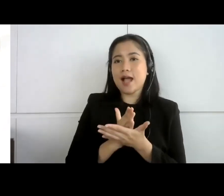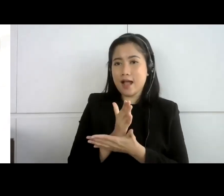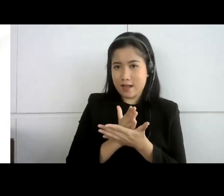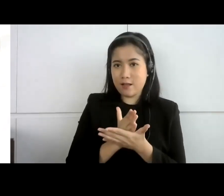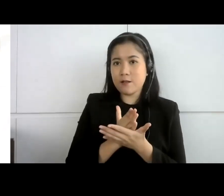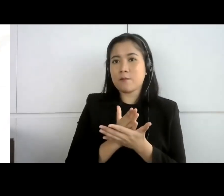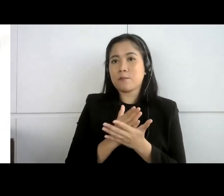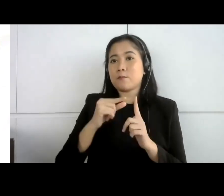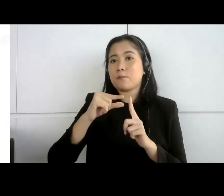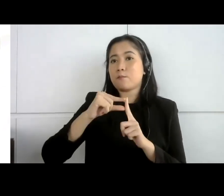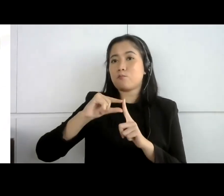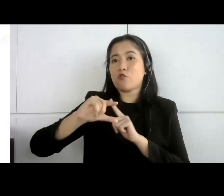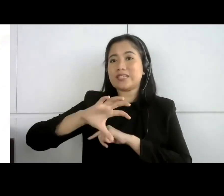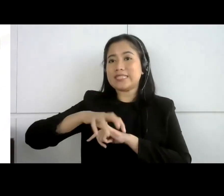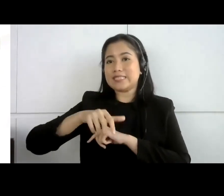Provinsi NTT,